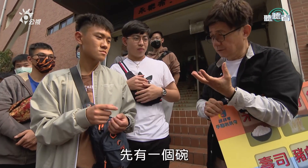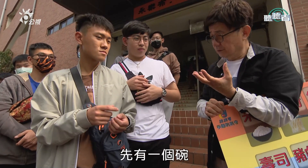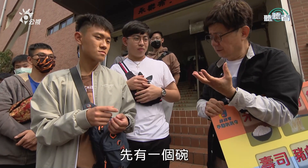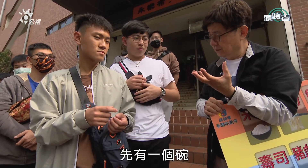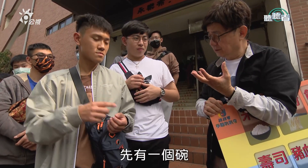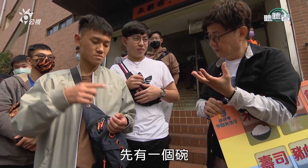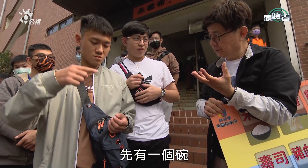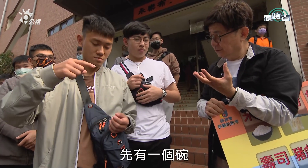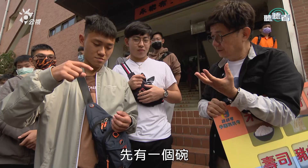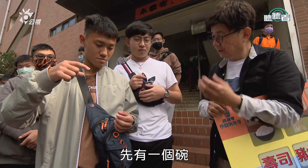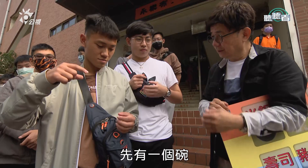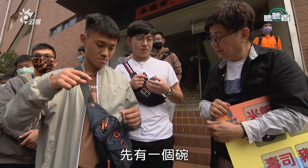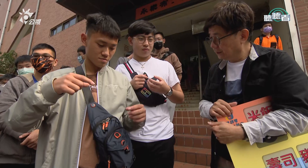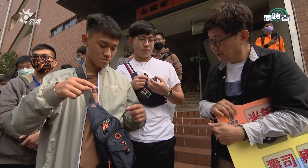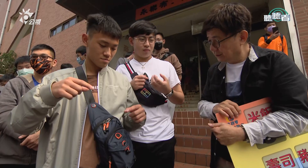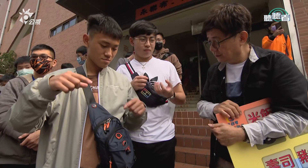先有一个碗啊，